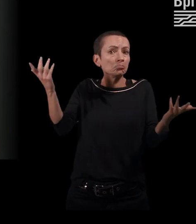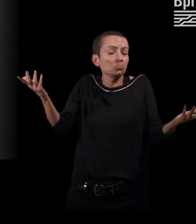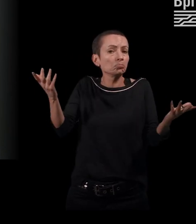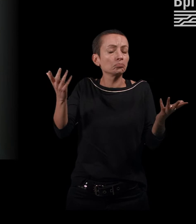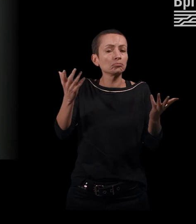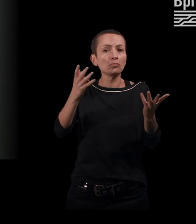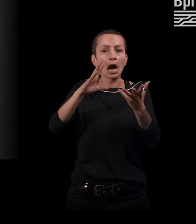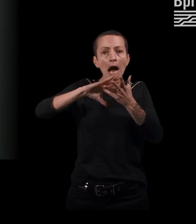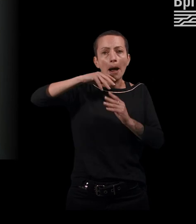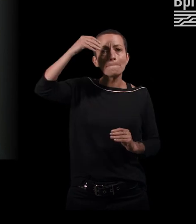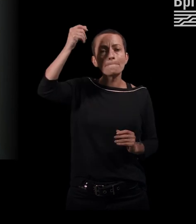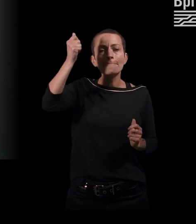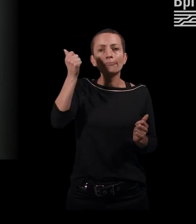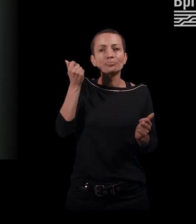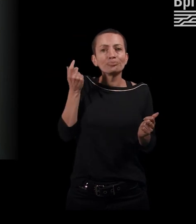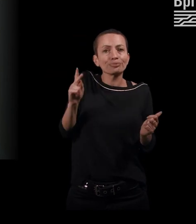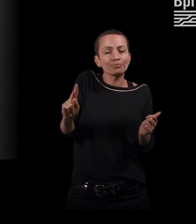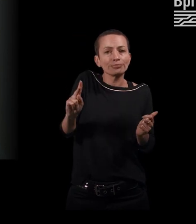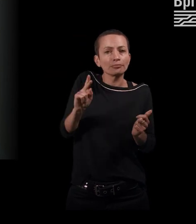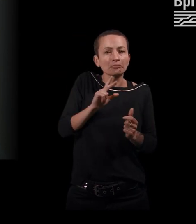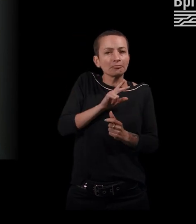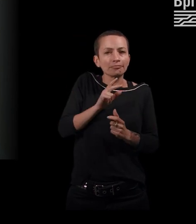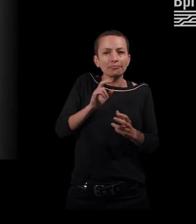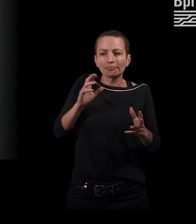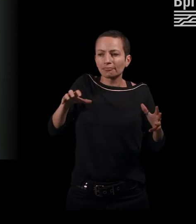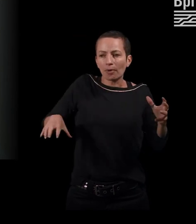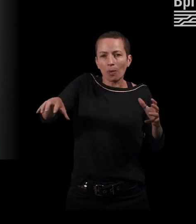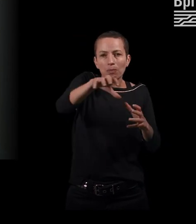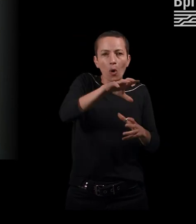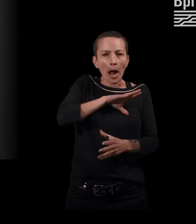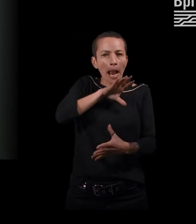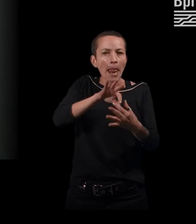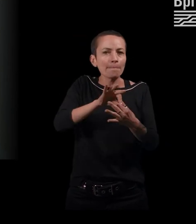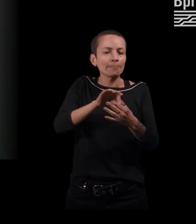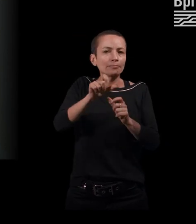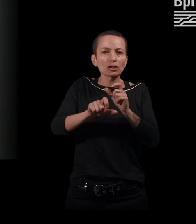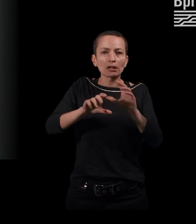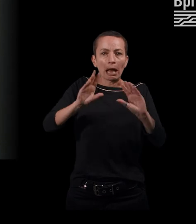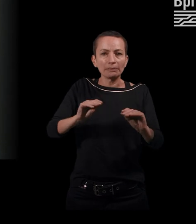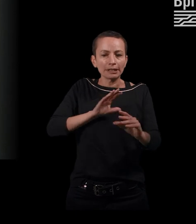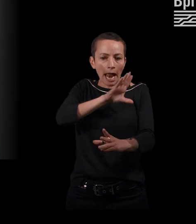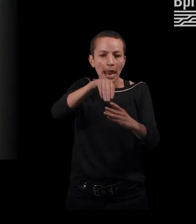que leur âme est inscrite dans leur pierre et dans les gens qui les habitent.